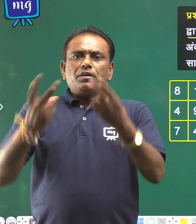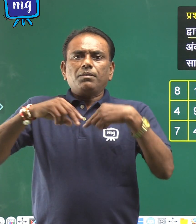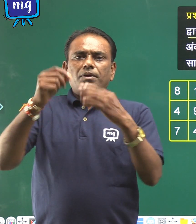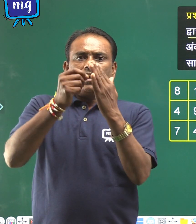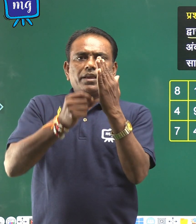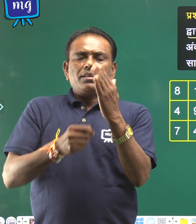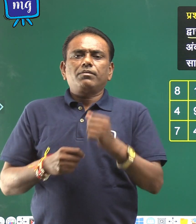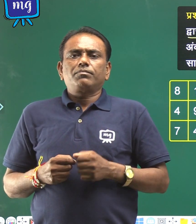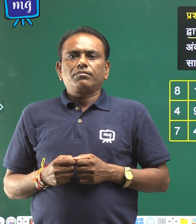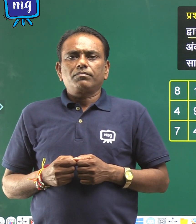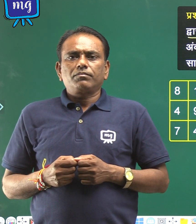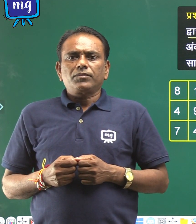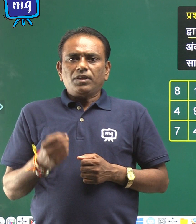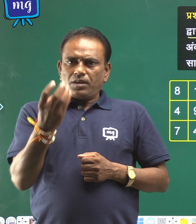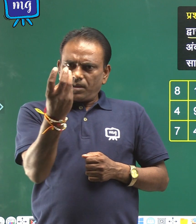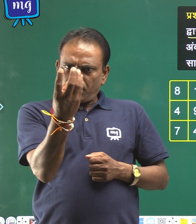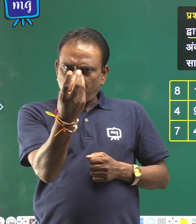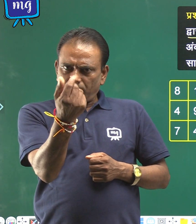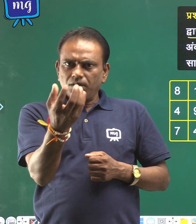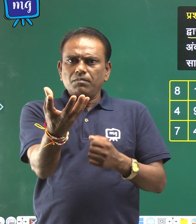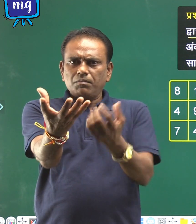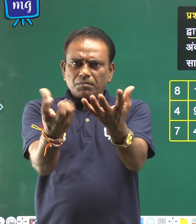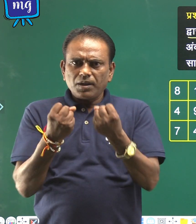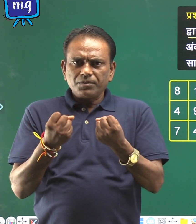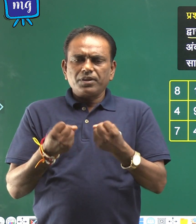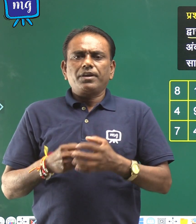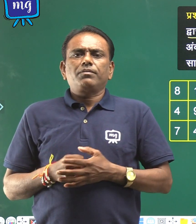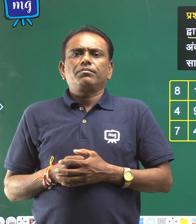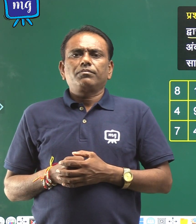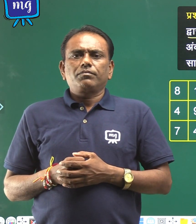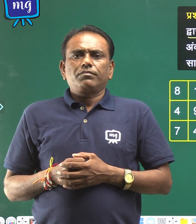निम्नलिखित अंक प्राप्त किए गए।